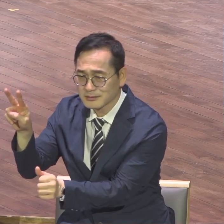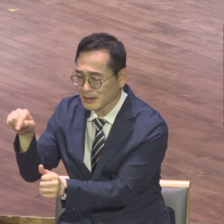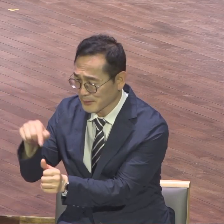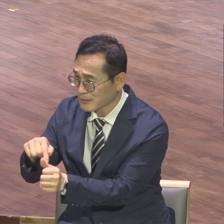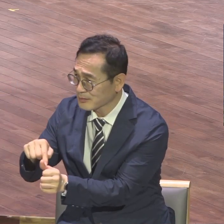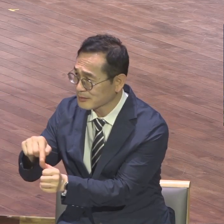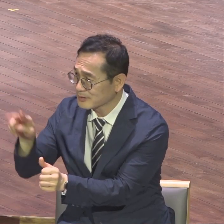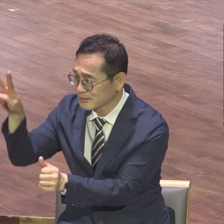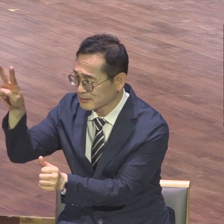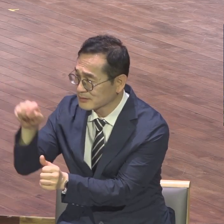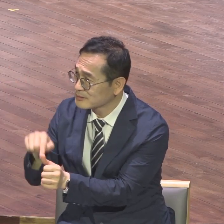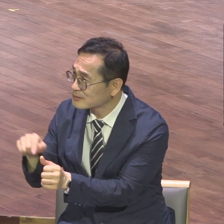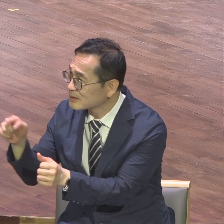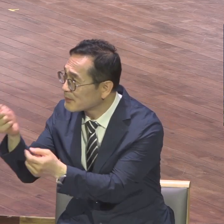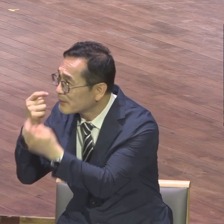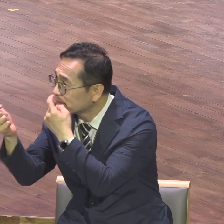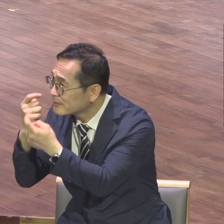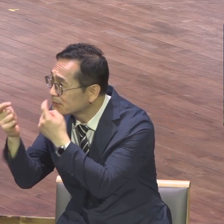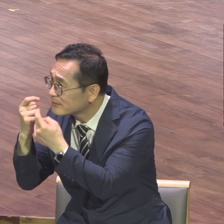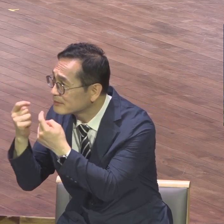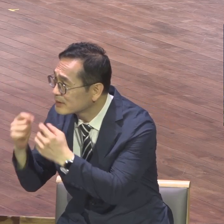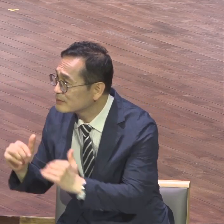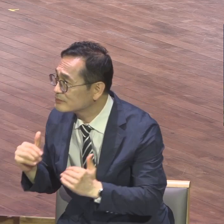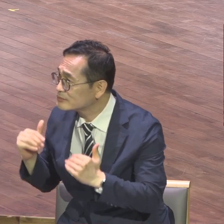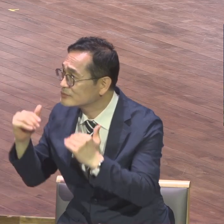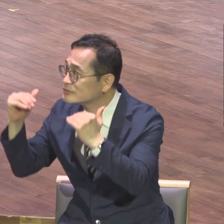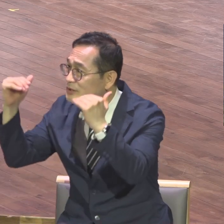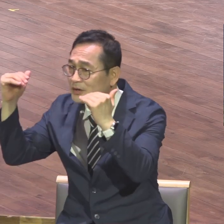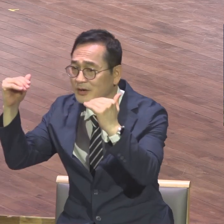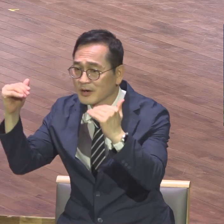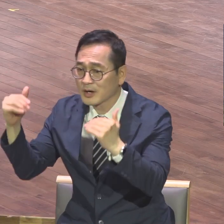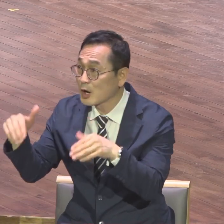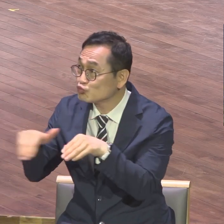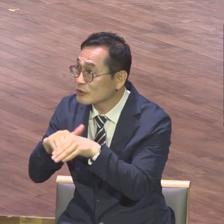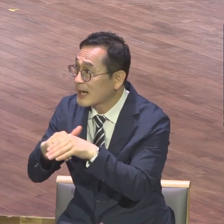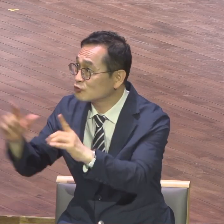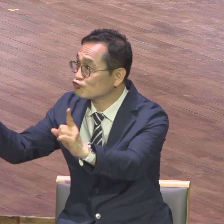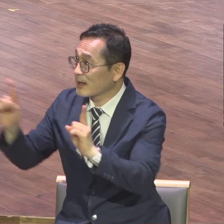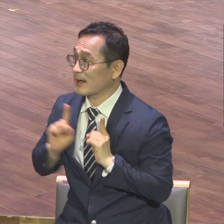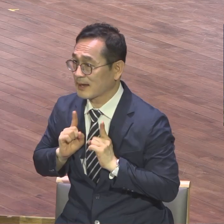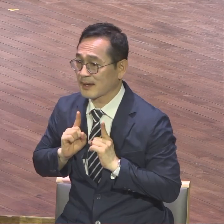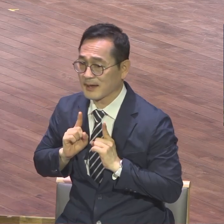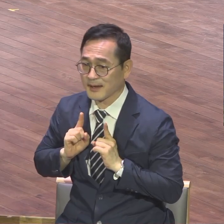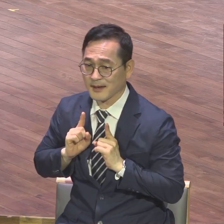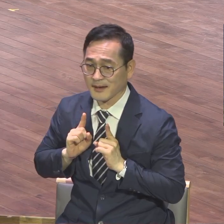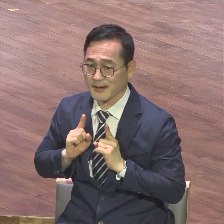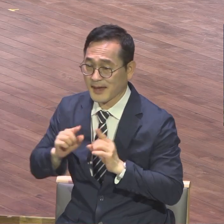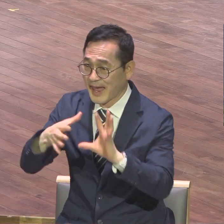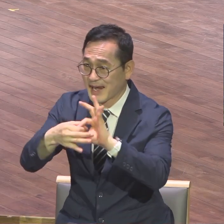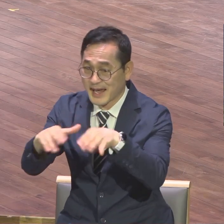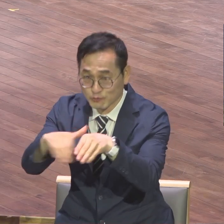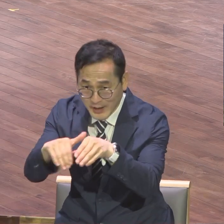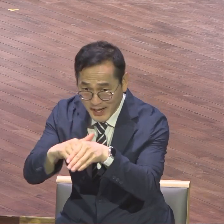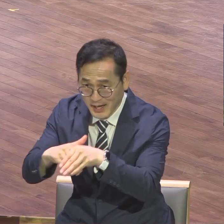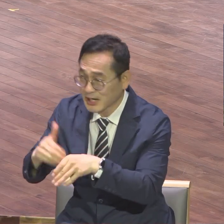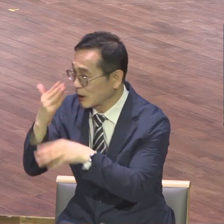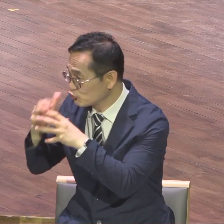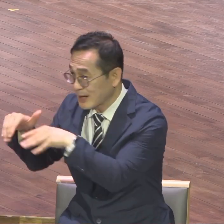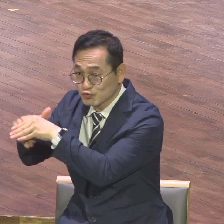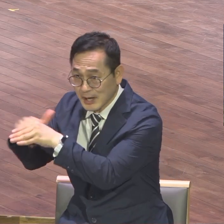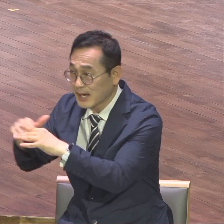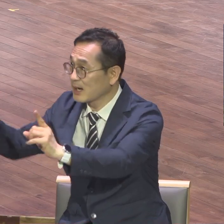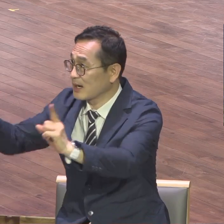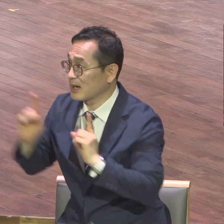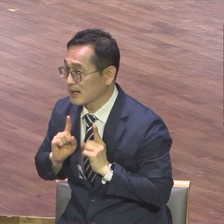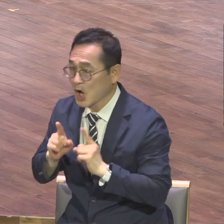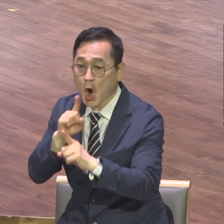이 아이들은요 성장하면 두 가지 이상의 문화적인 그러한 배경을 경험하고 자라죠. 언어를